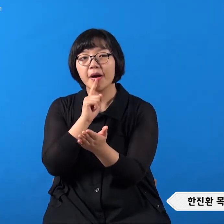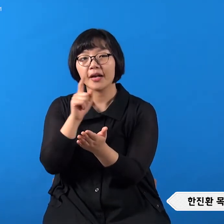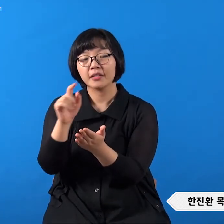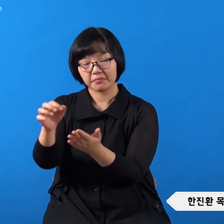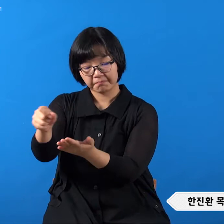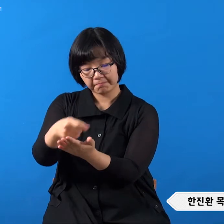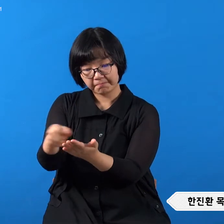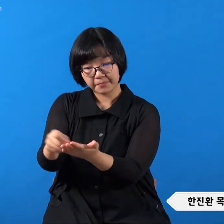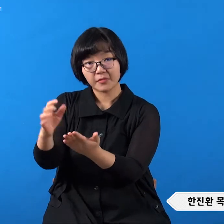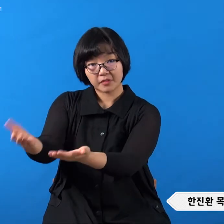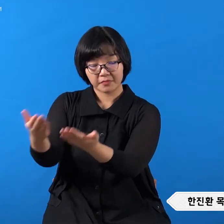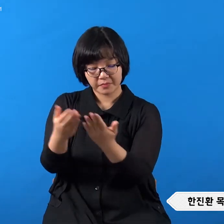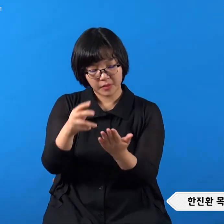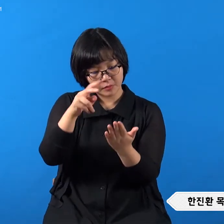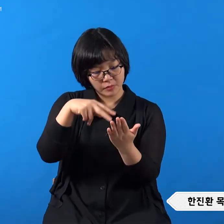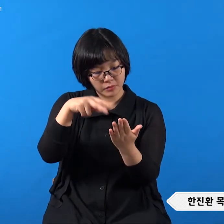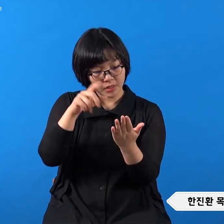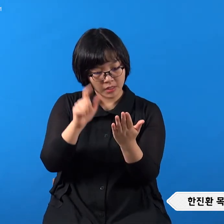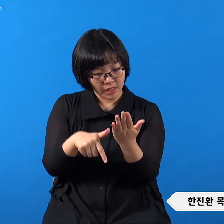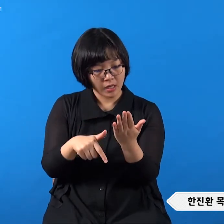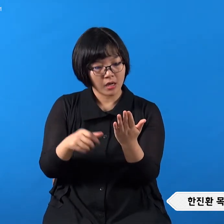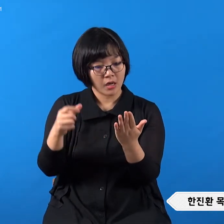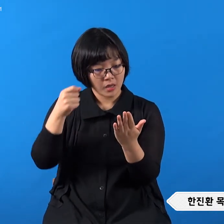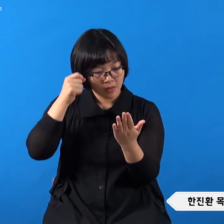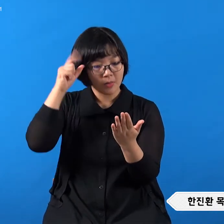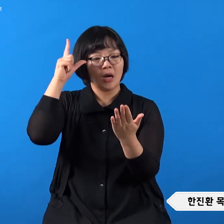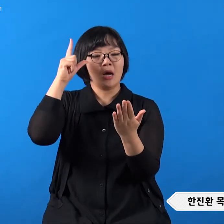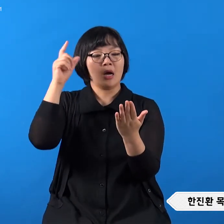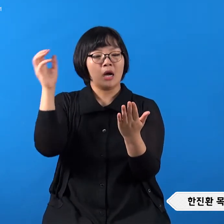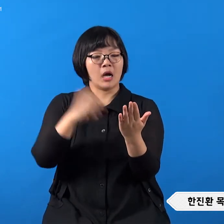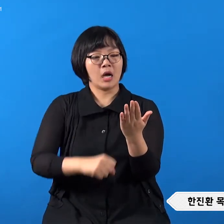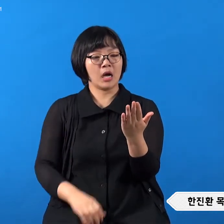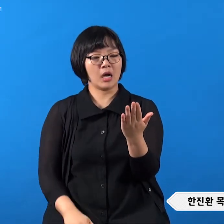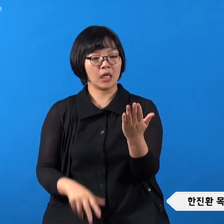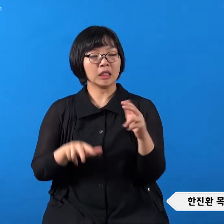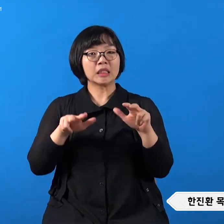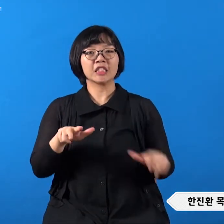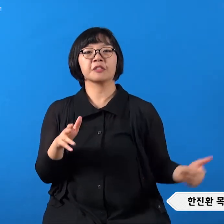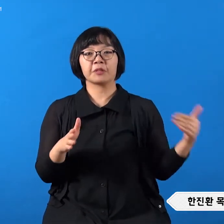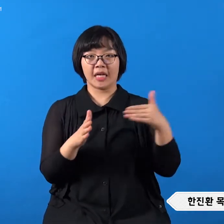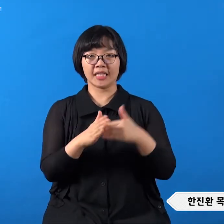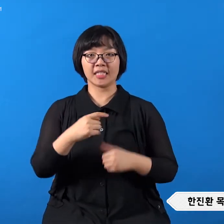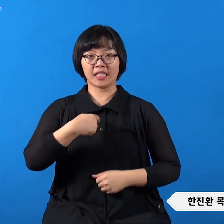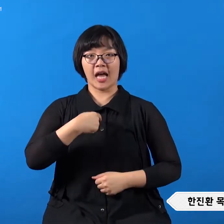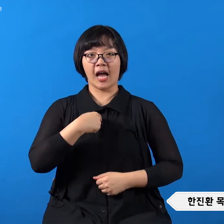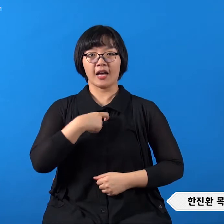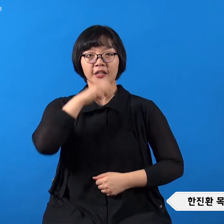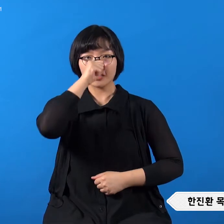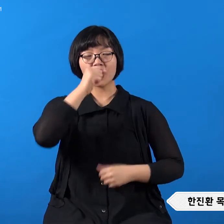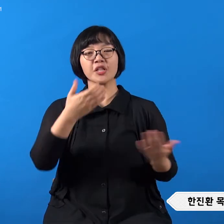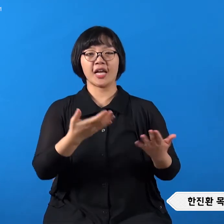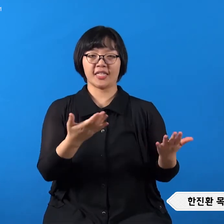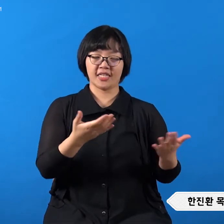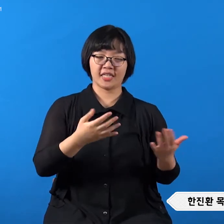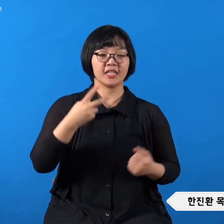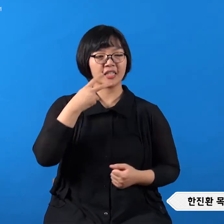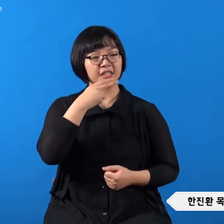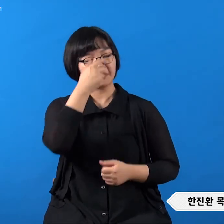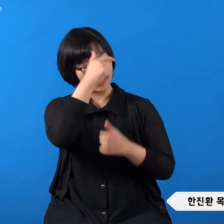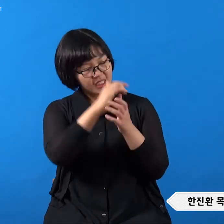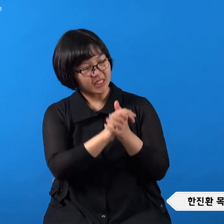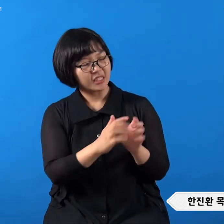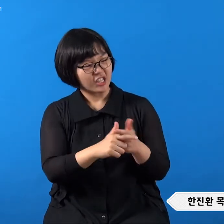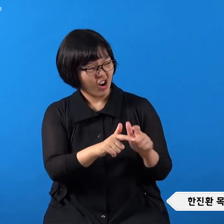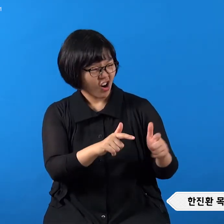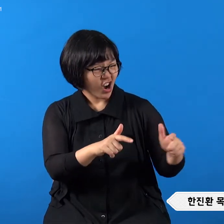임했습니다. 자기는 그동안 선한 일을 하고 금식하고 그 다 자기 인간적인 의로